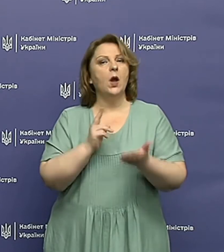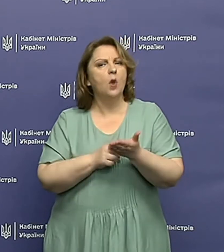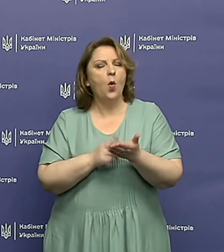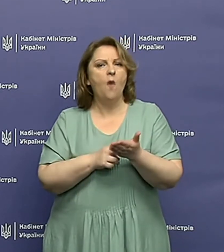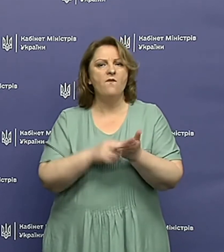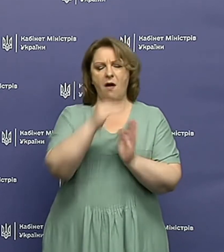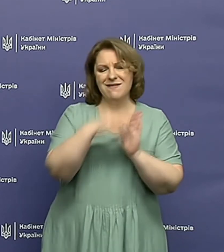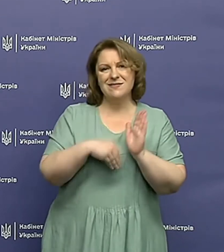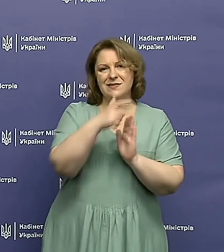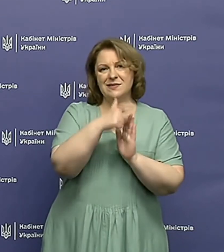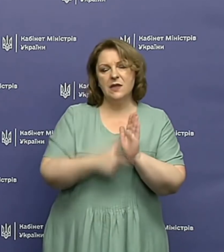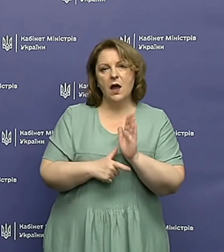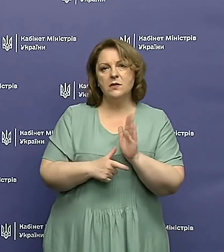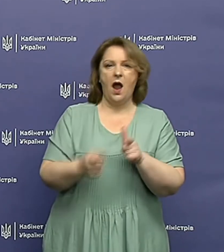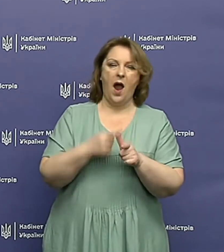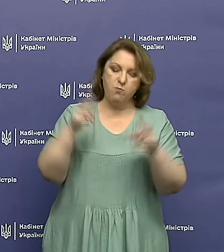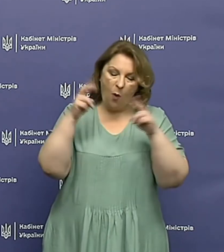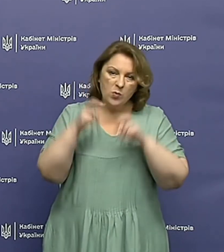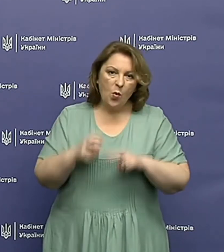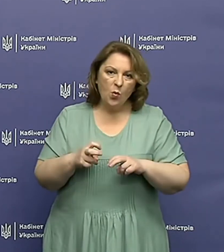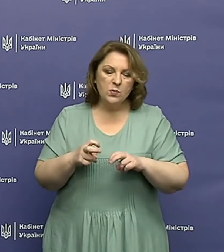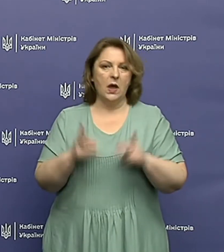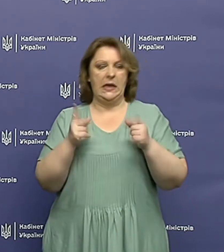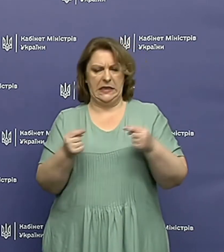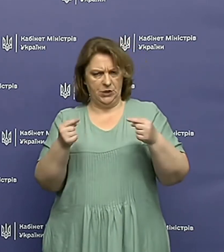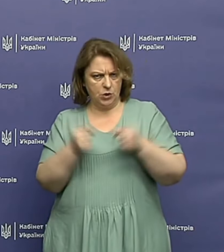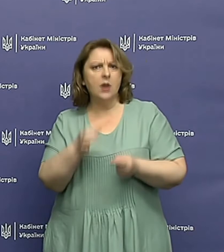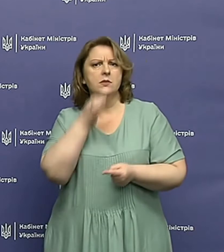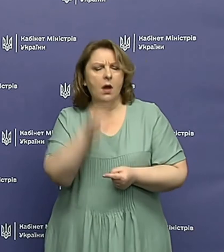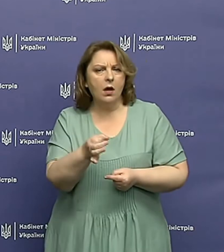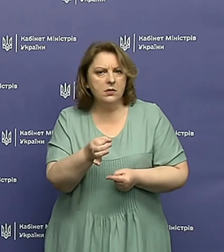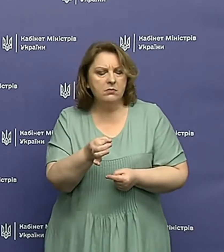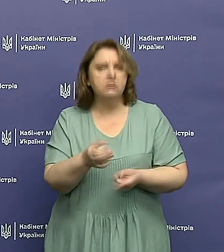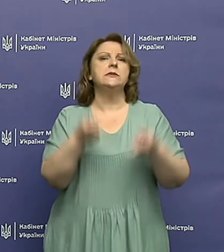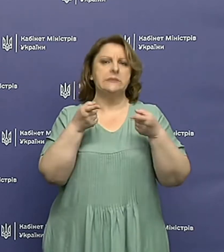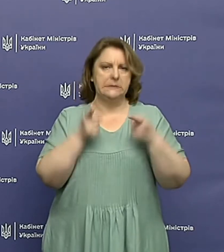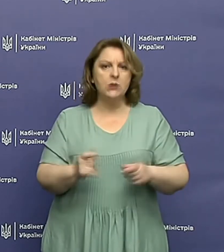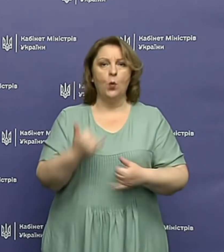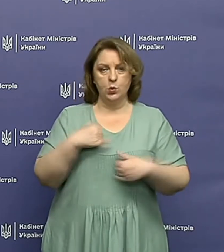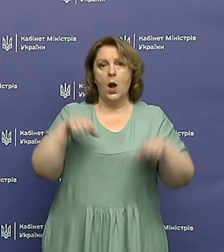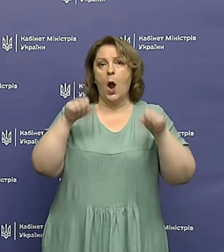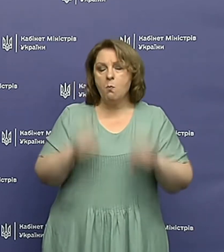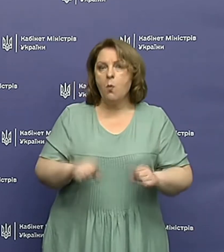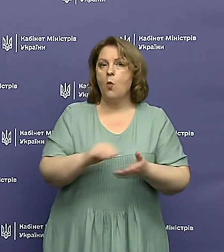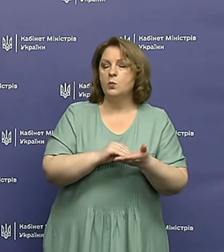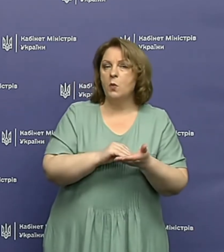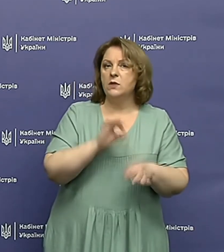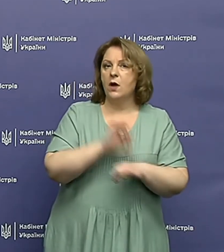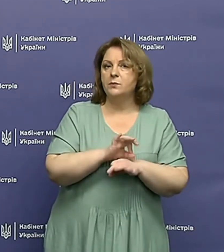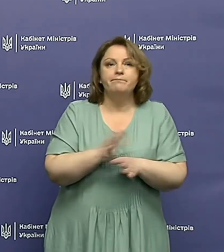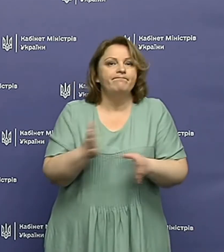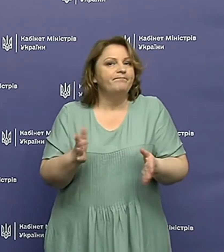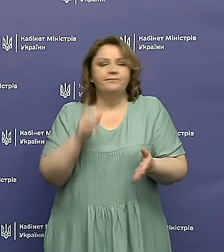науково-доказових статей або досліджень, які б чітко могли сказати, що дійсно в нас таке може бути,